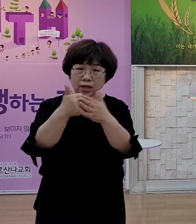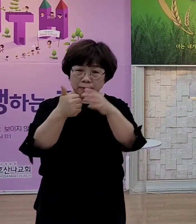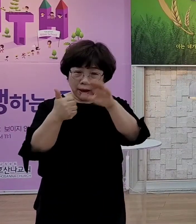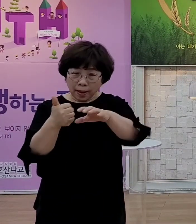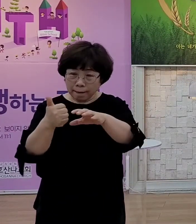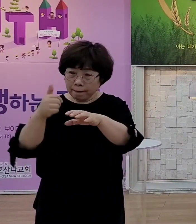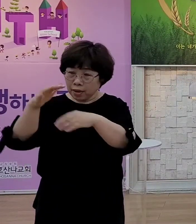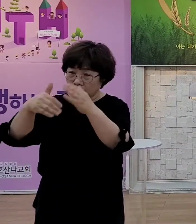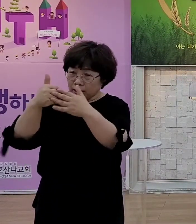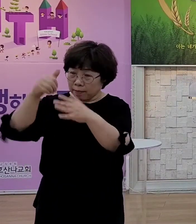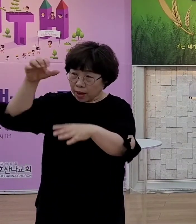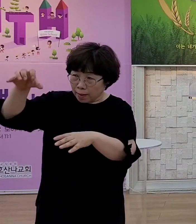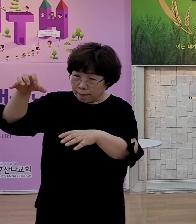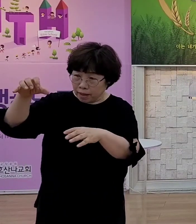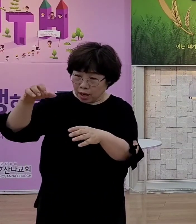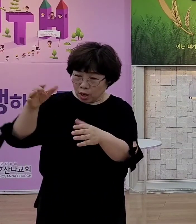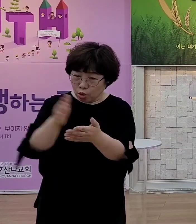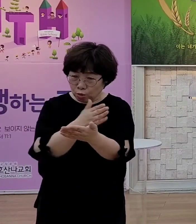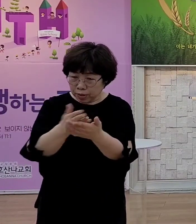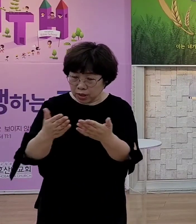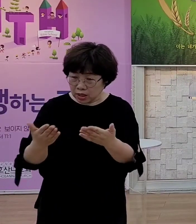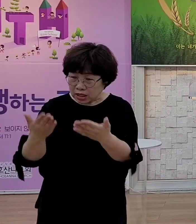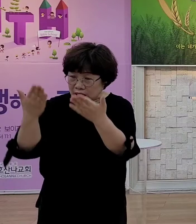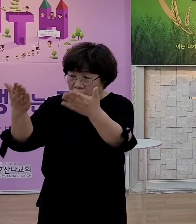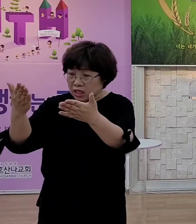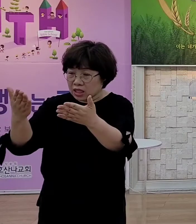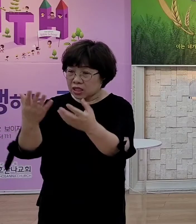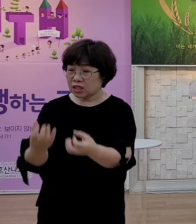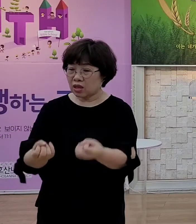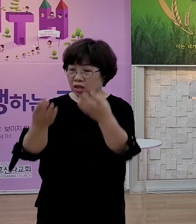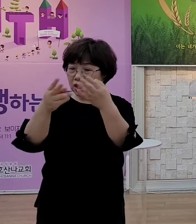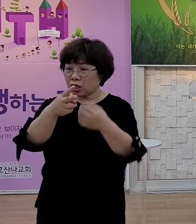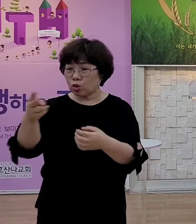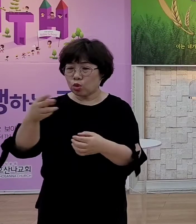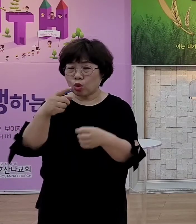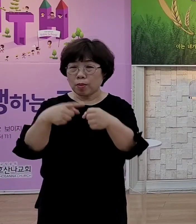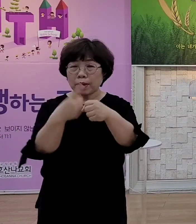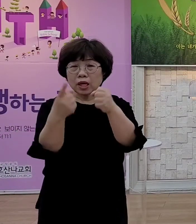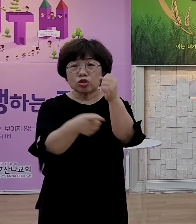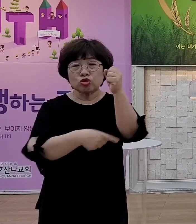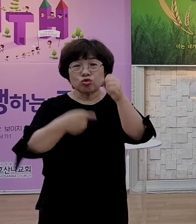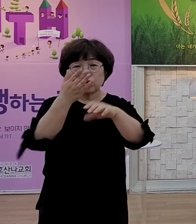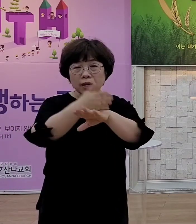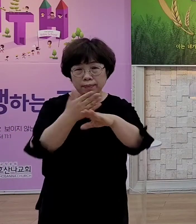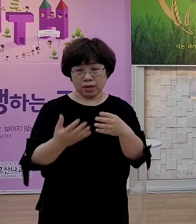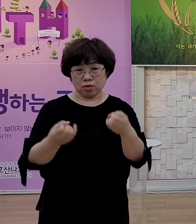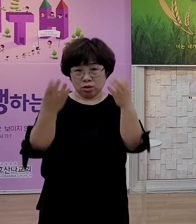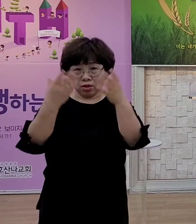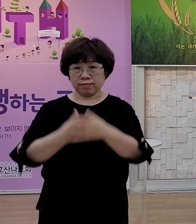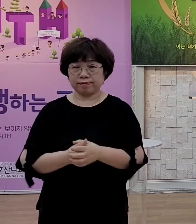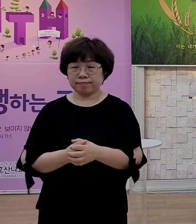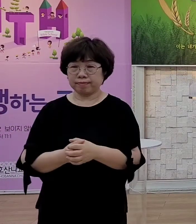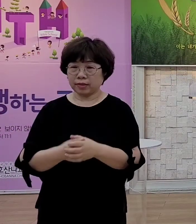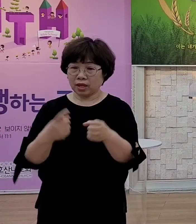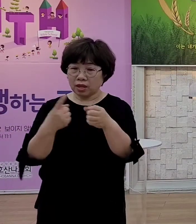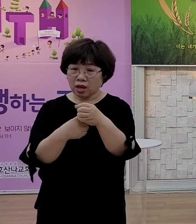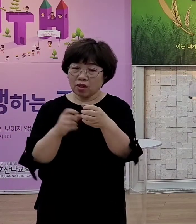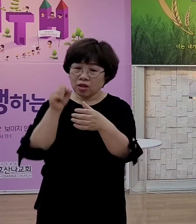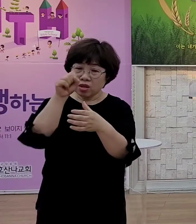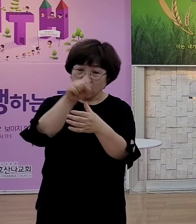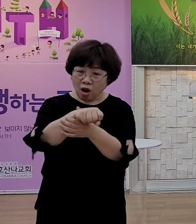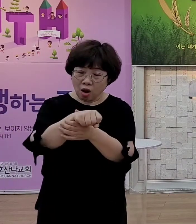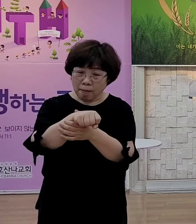앞에 구별드리는 절기가 이 맥추절이다라는 것이죠. 여러분, 여기서 이 첫